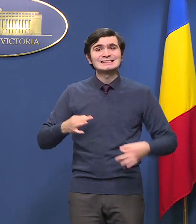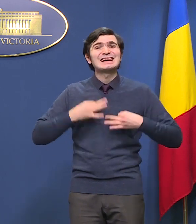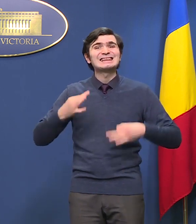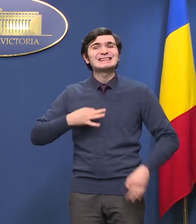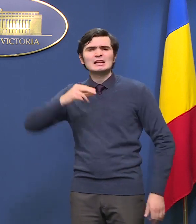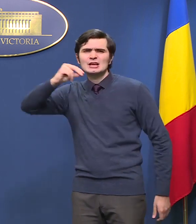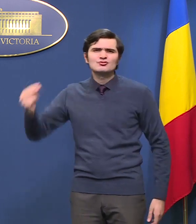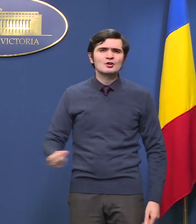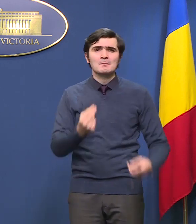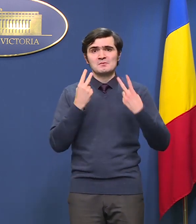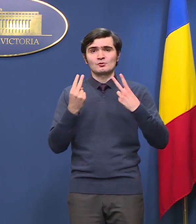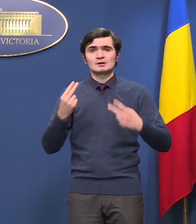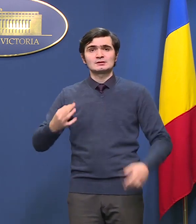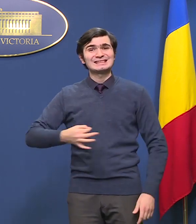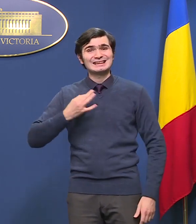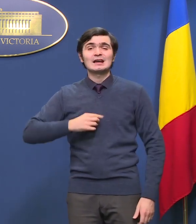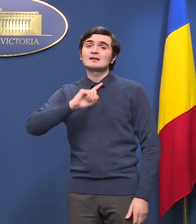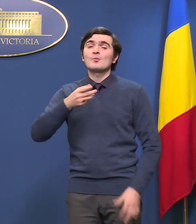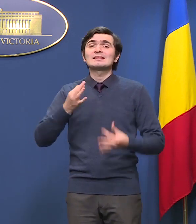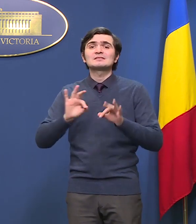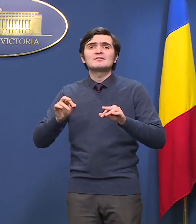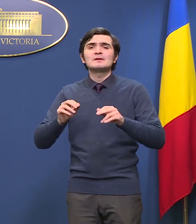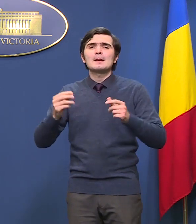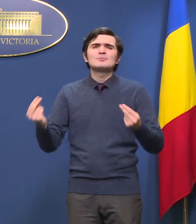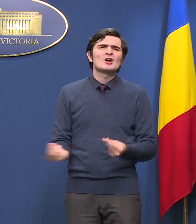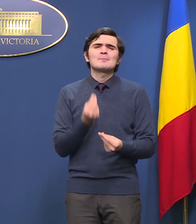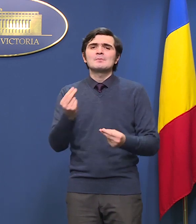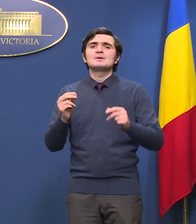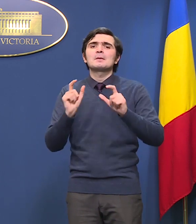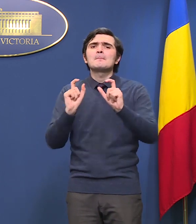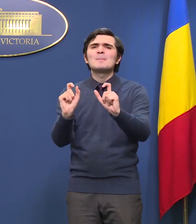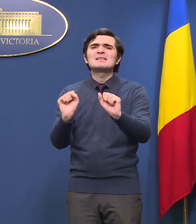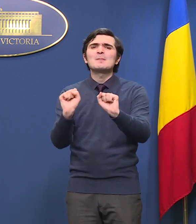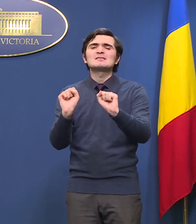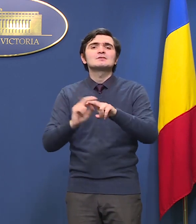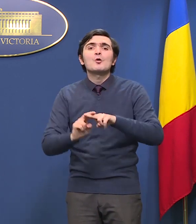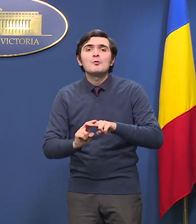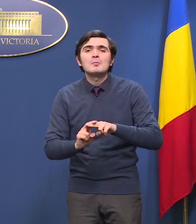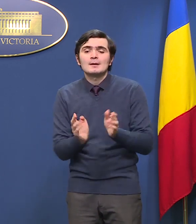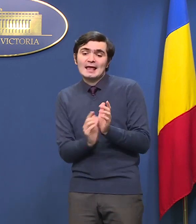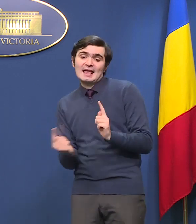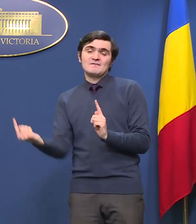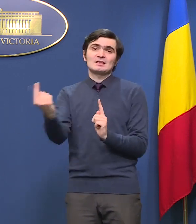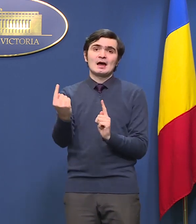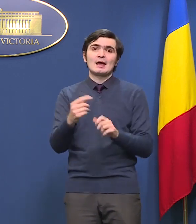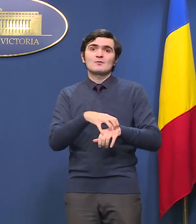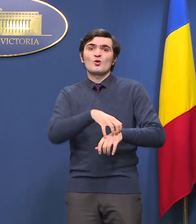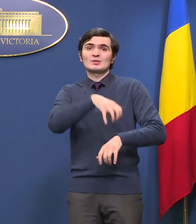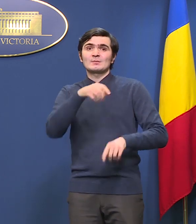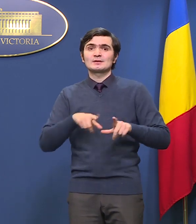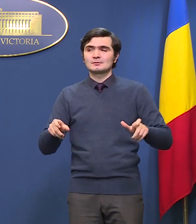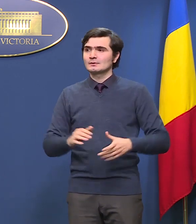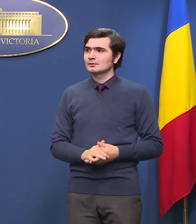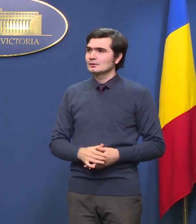mai importantă și sănătatea poate fi cel mai bine păzită prin a evita să se contamineze cu acest virus. Bună